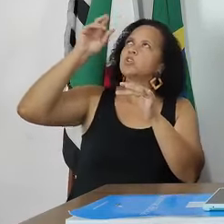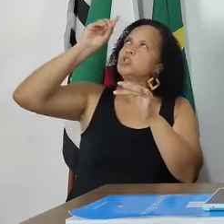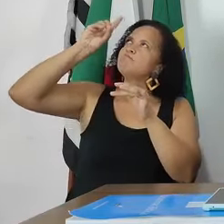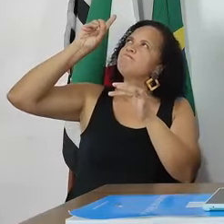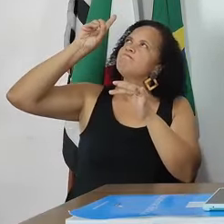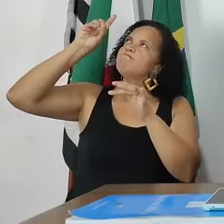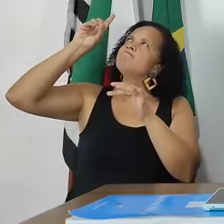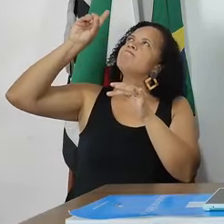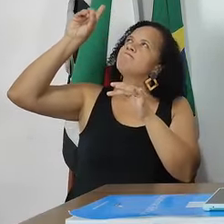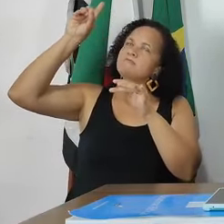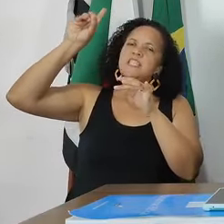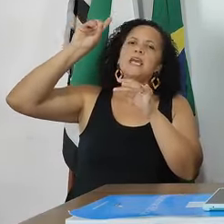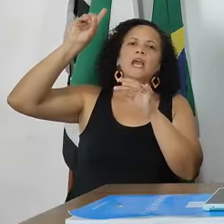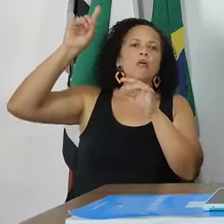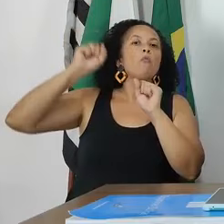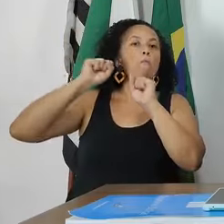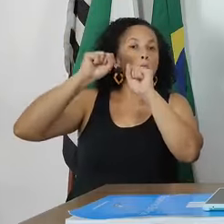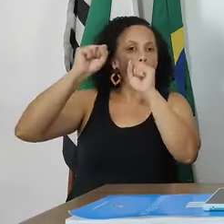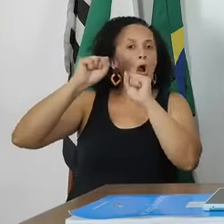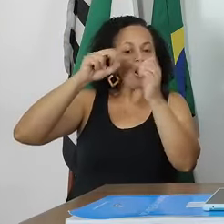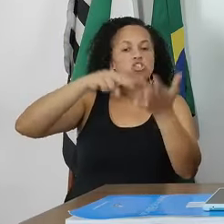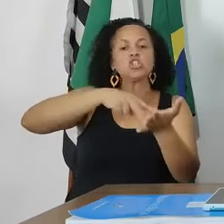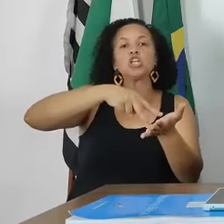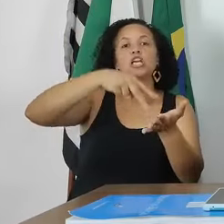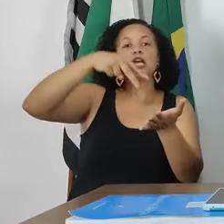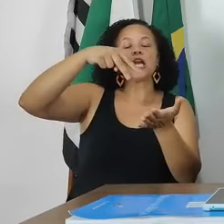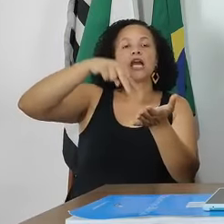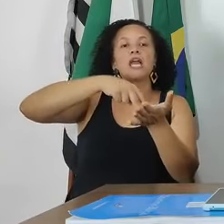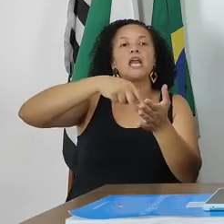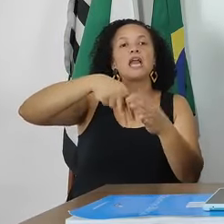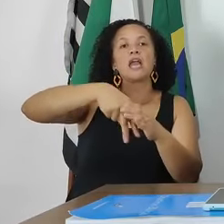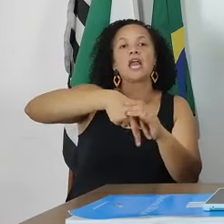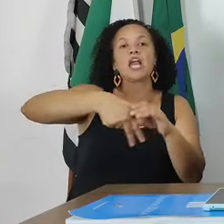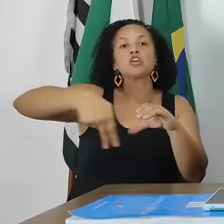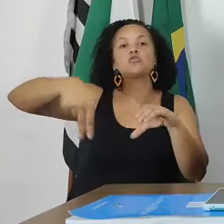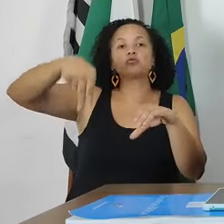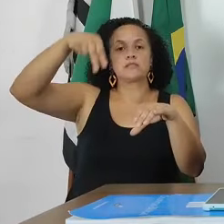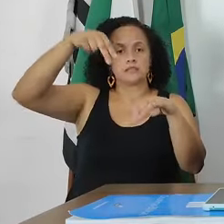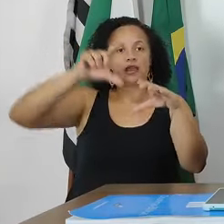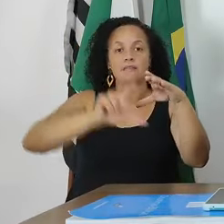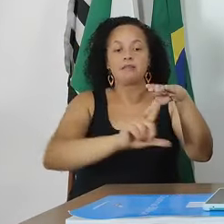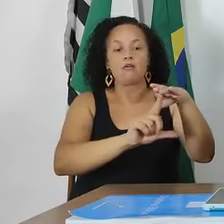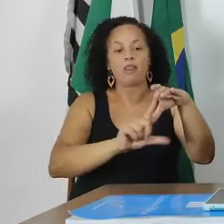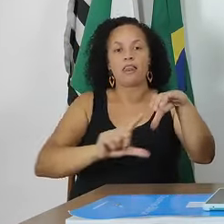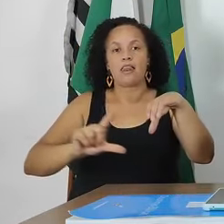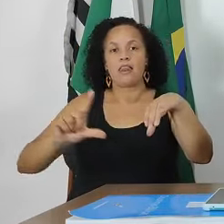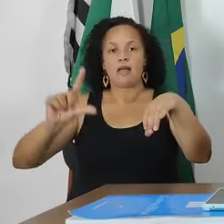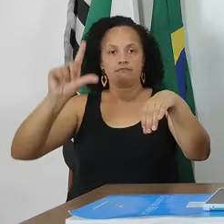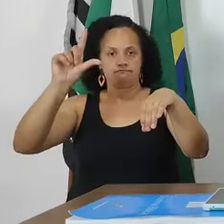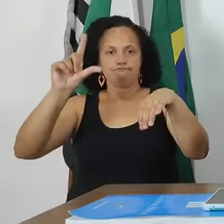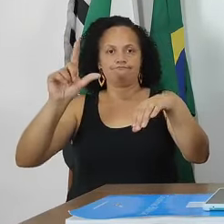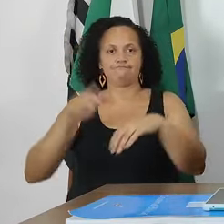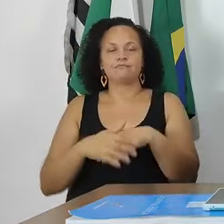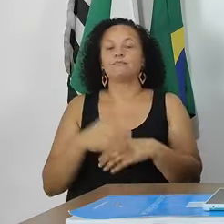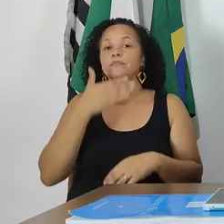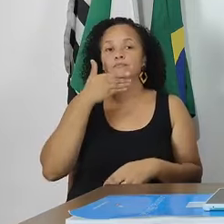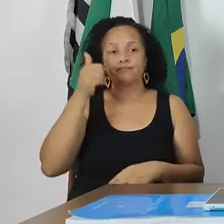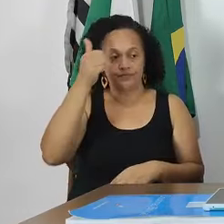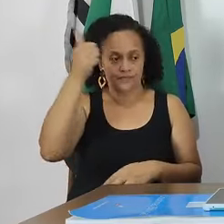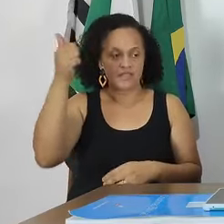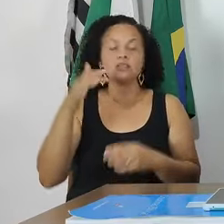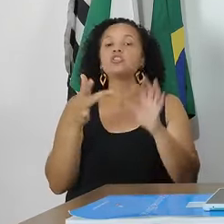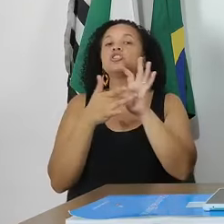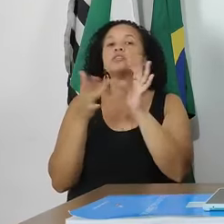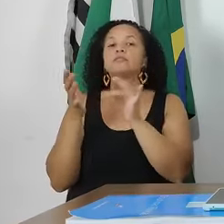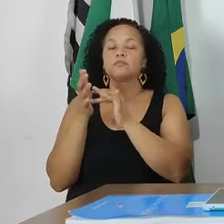Não, ele foi lá e fez o que ele tinha que fazer. João 8,7, a mulher pega em adultério.